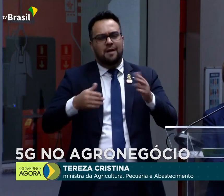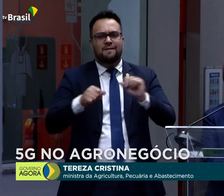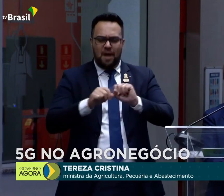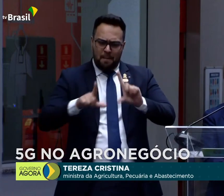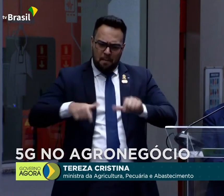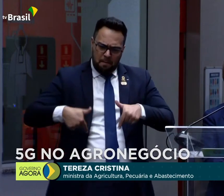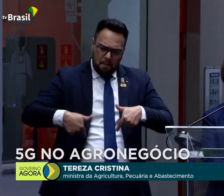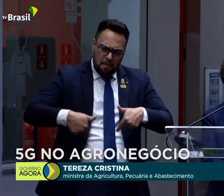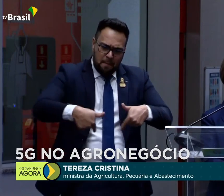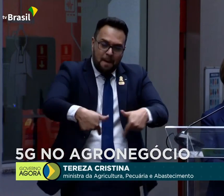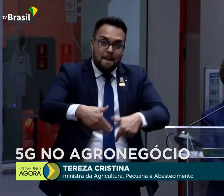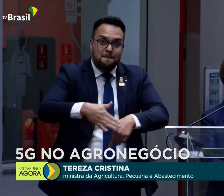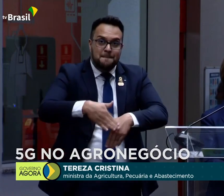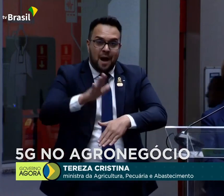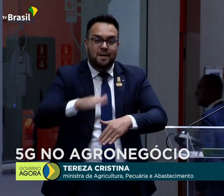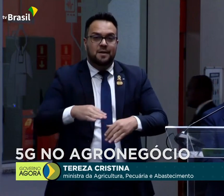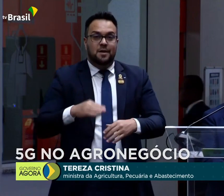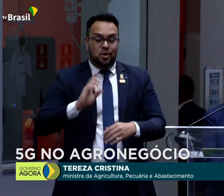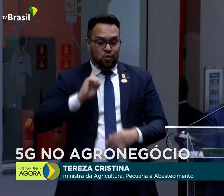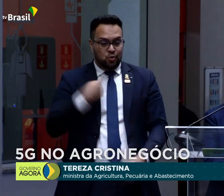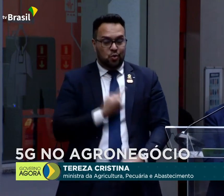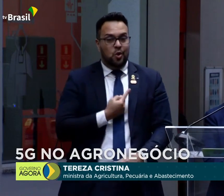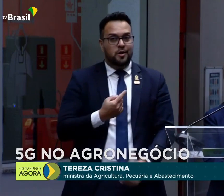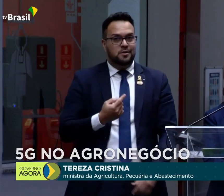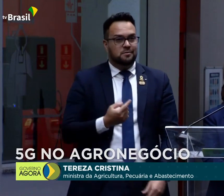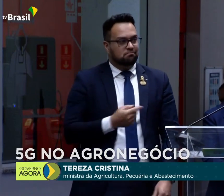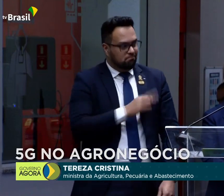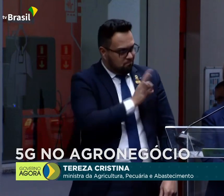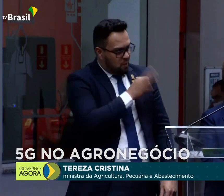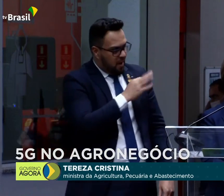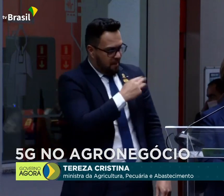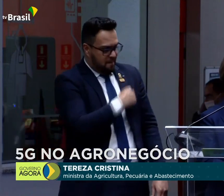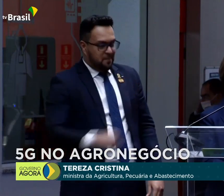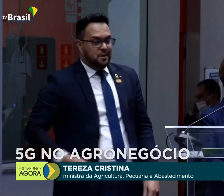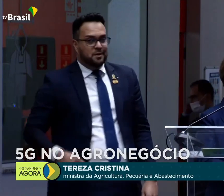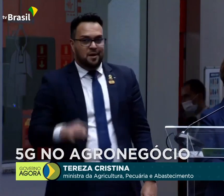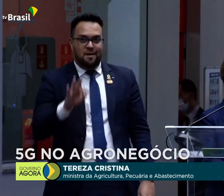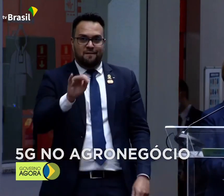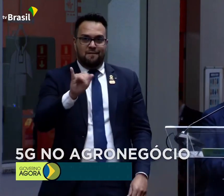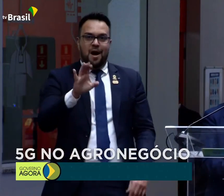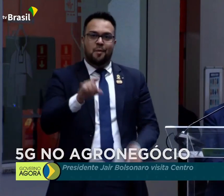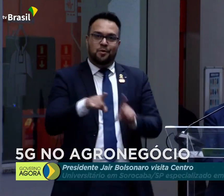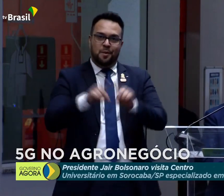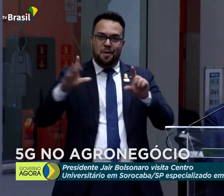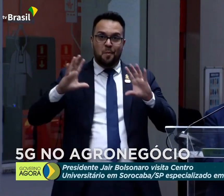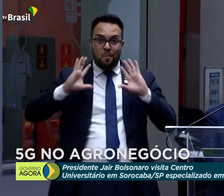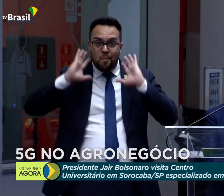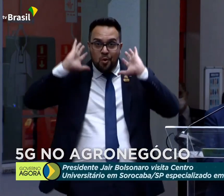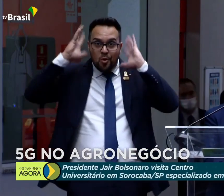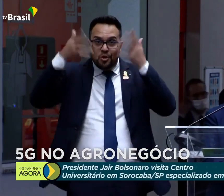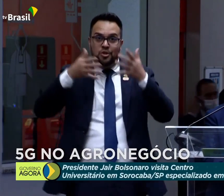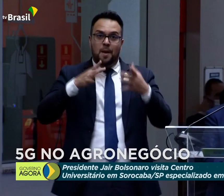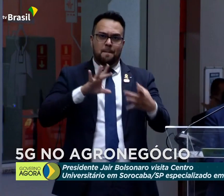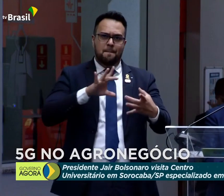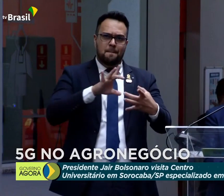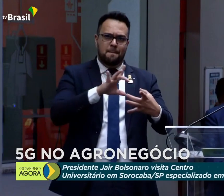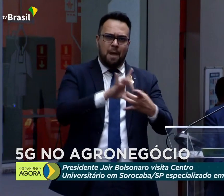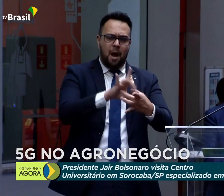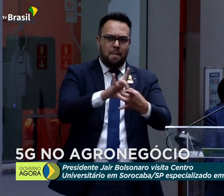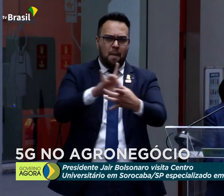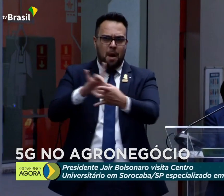mais quando nós, ministro Fábio Farias e ministro Marcos Pontes, tivermos a